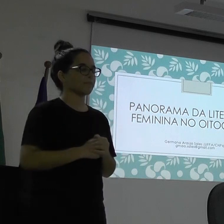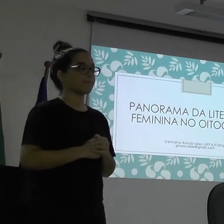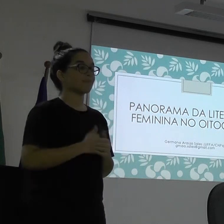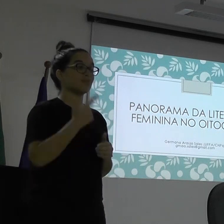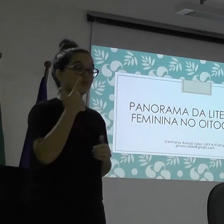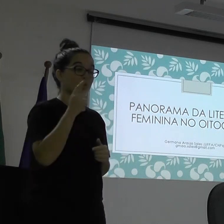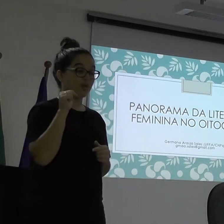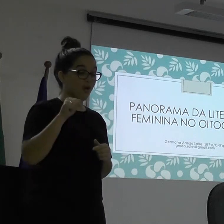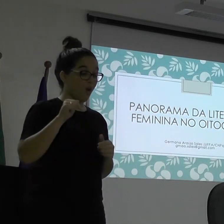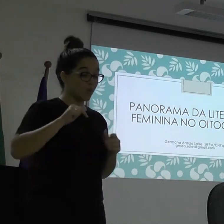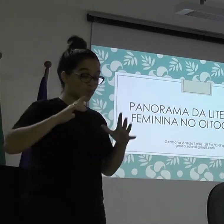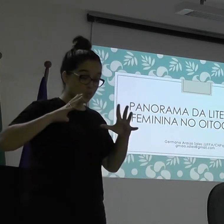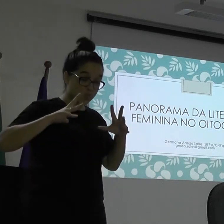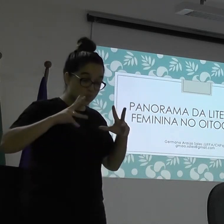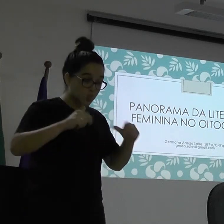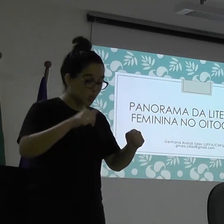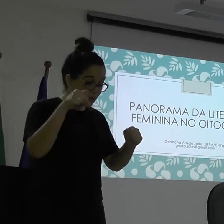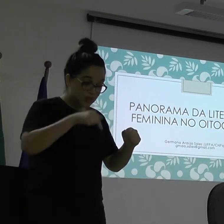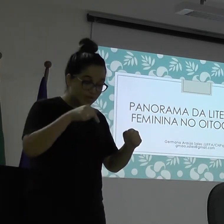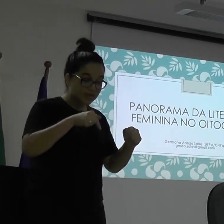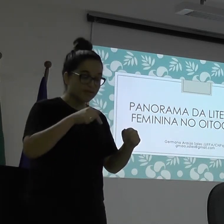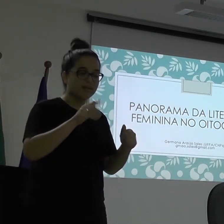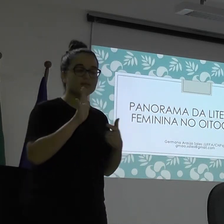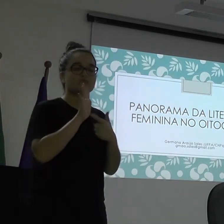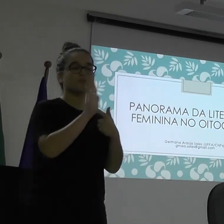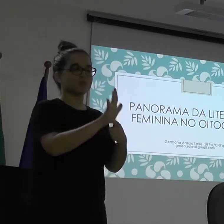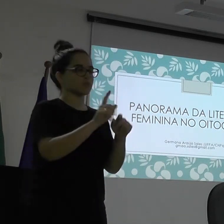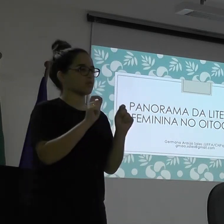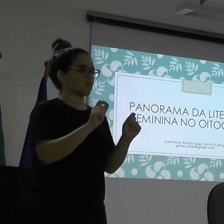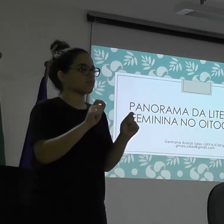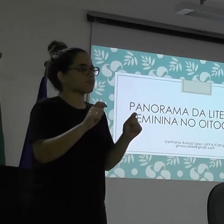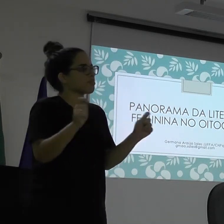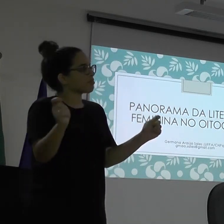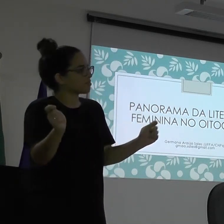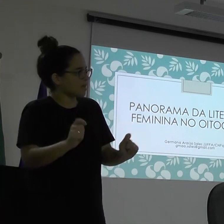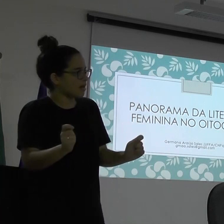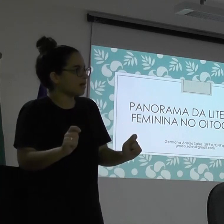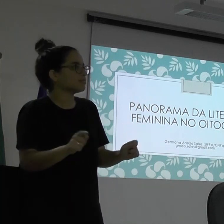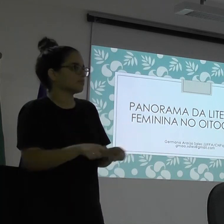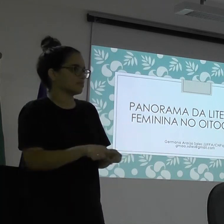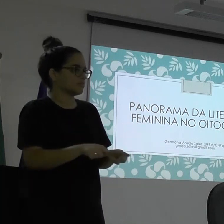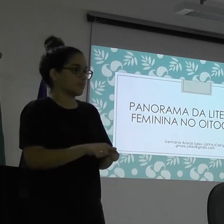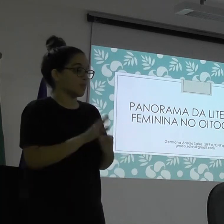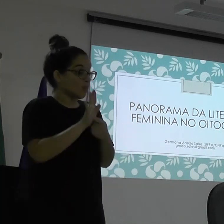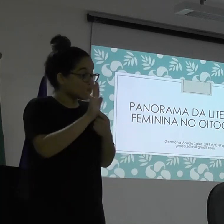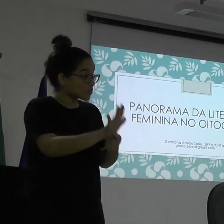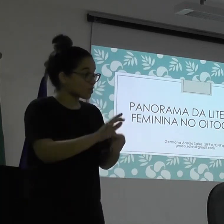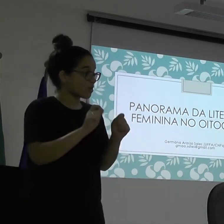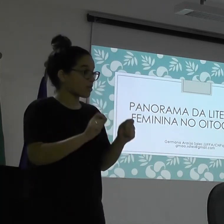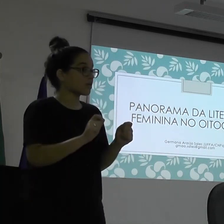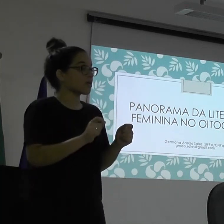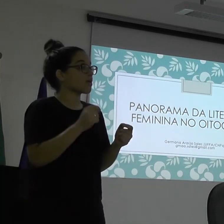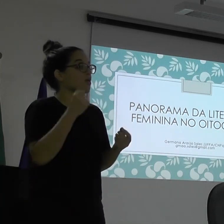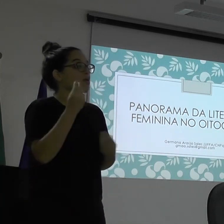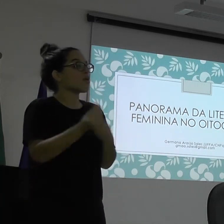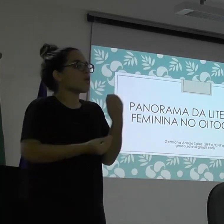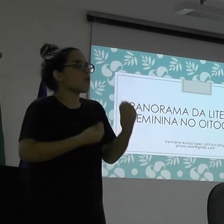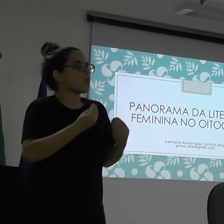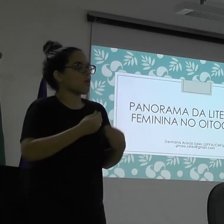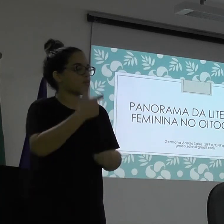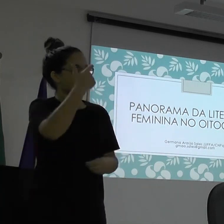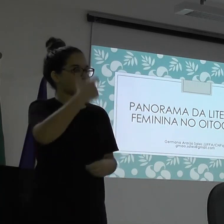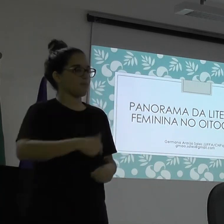isso tudo aqui é para mostrar, serve também, né, para mostrar o quanto um